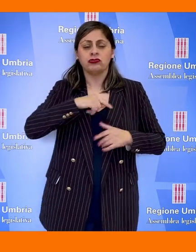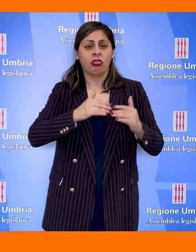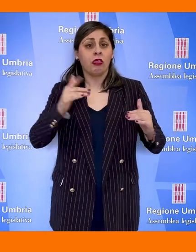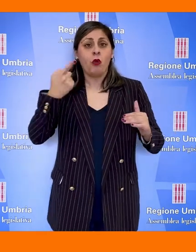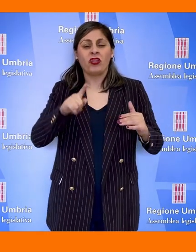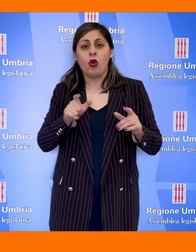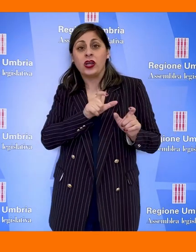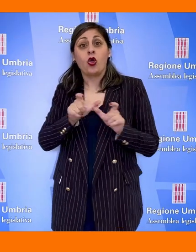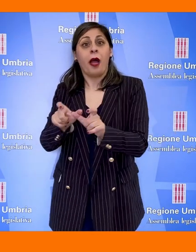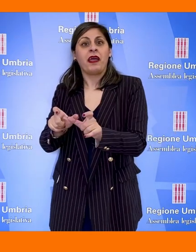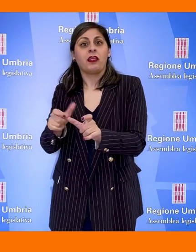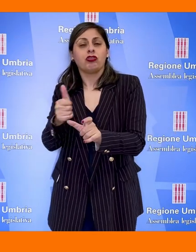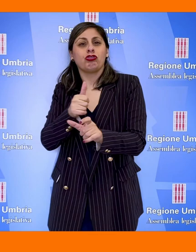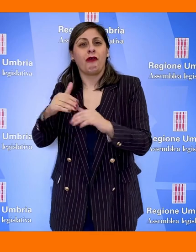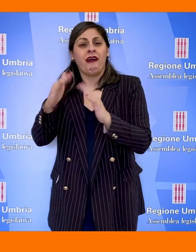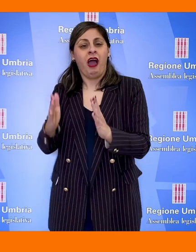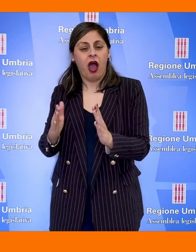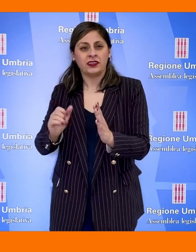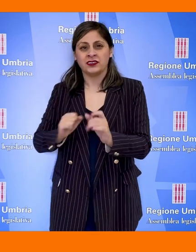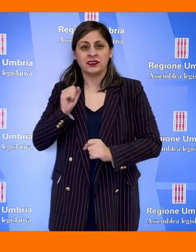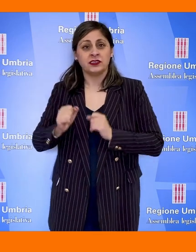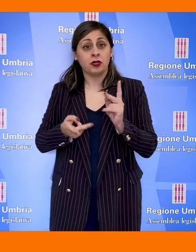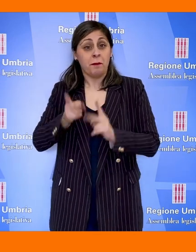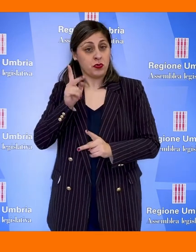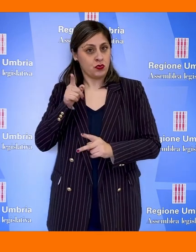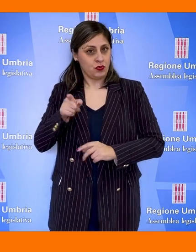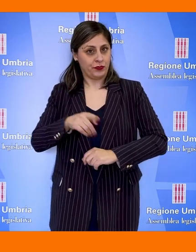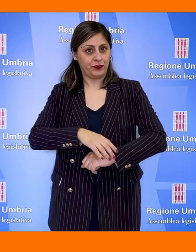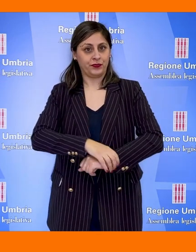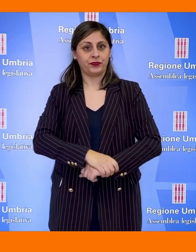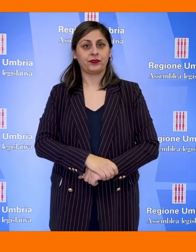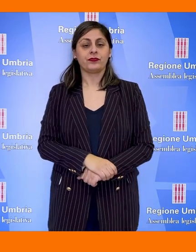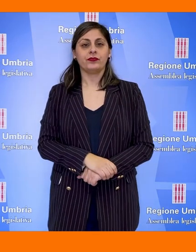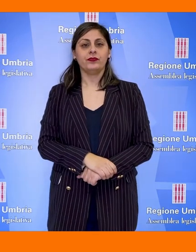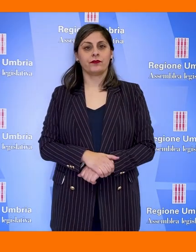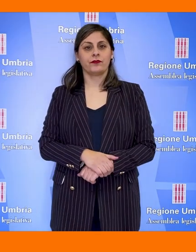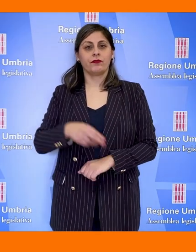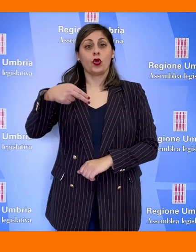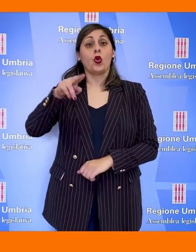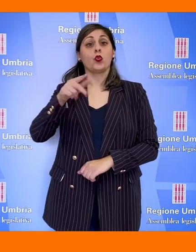persone costrette all'isolamento forzato nelle proprie abitazioni.